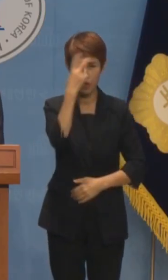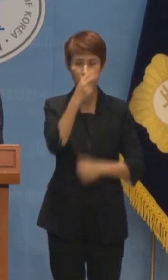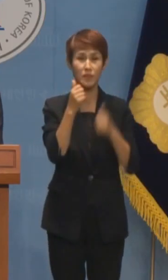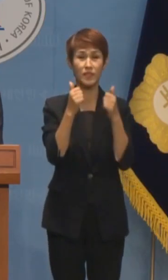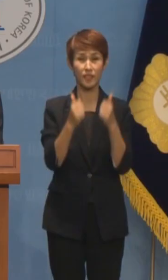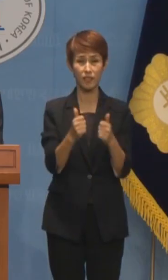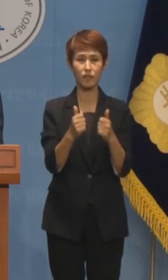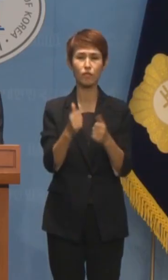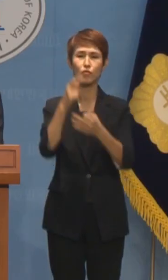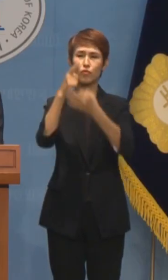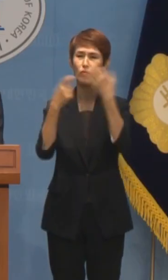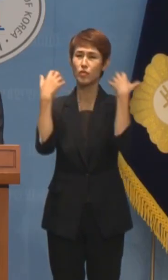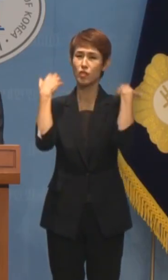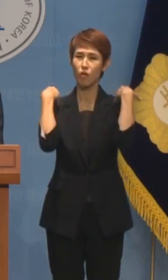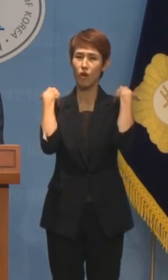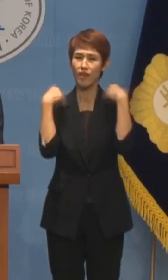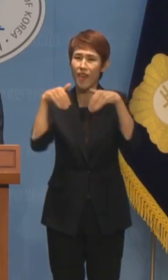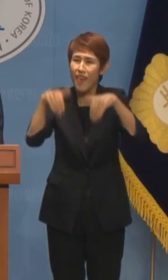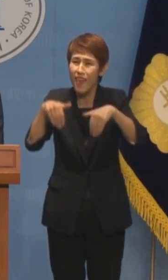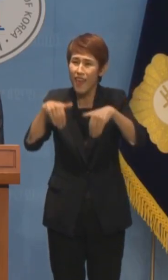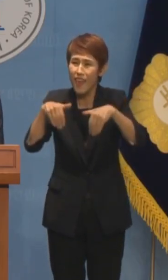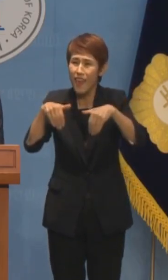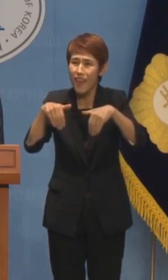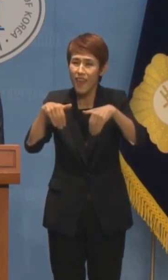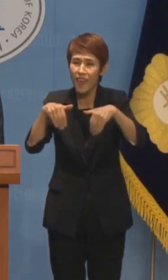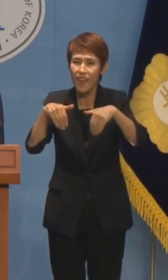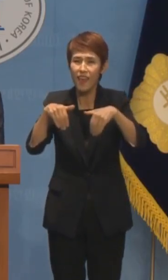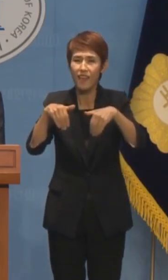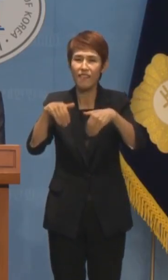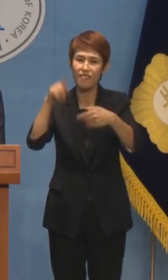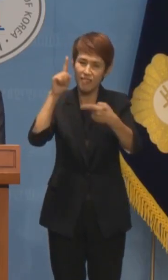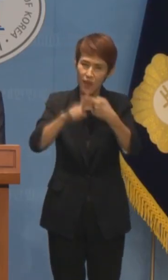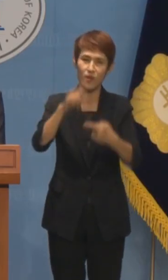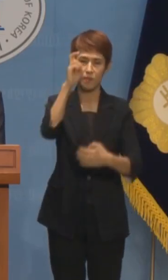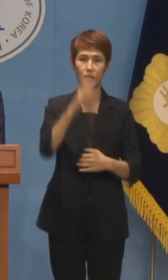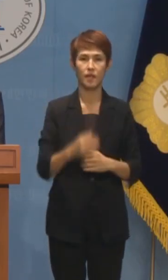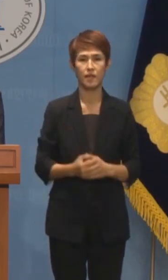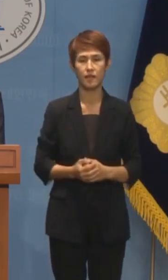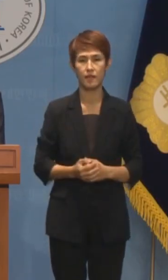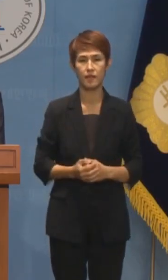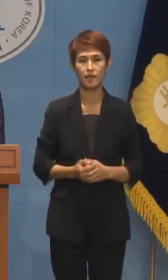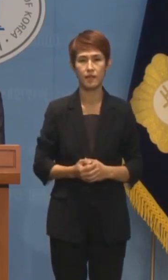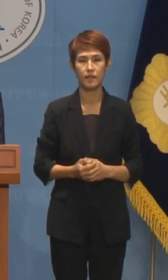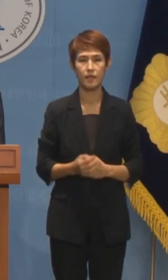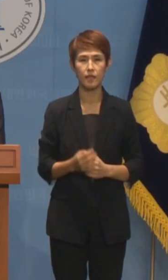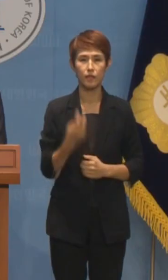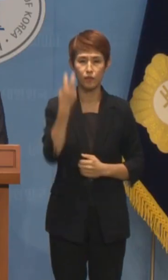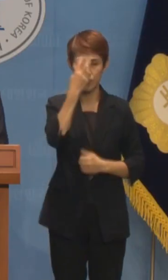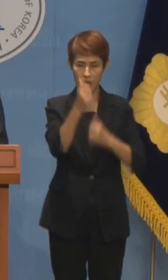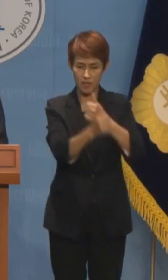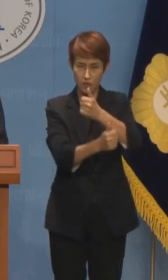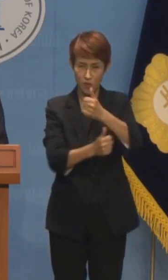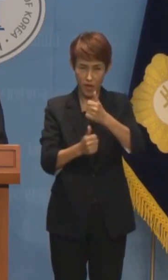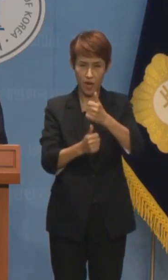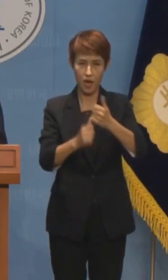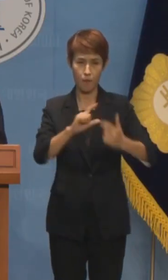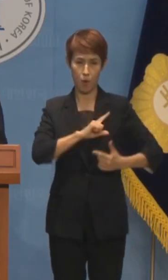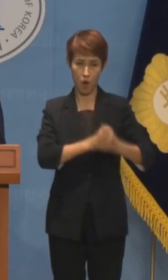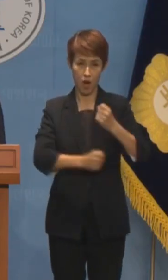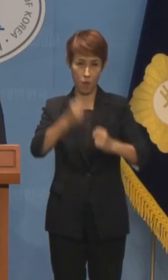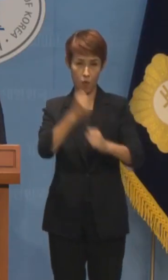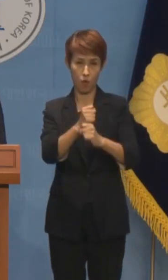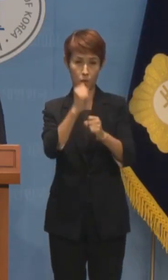윤석열 정권의 충견이라는 불명예를 벗지 못했을 겁니다. 새로 구성된 수사심의위가 명예회복의 길을